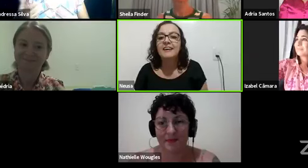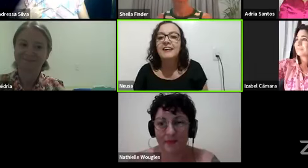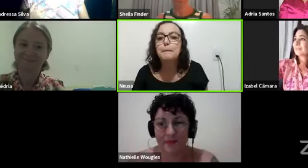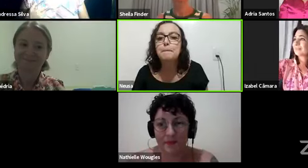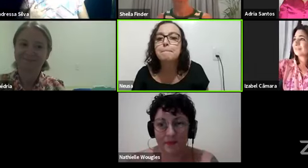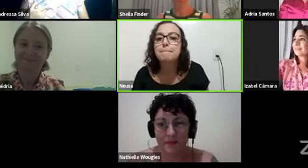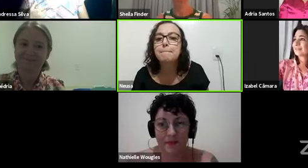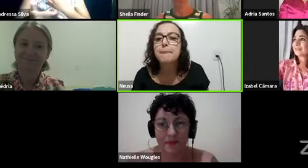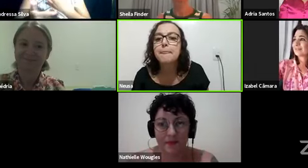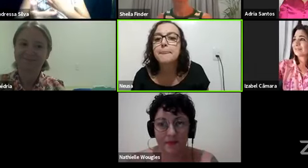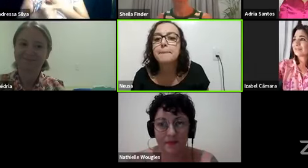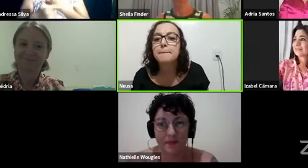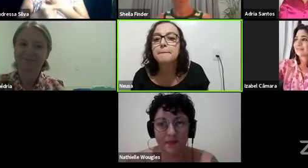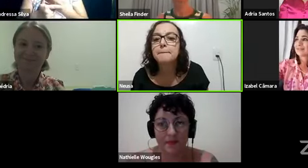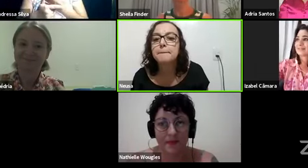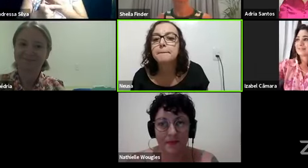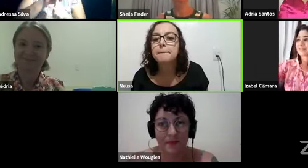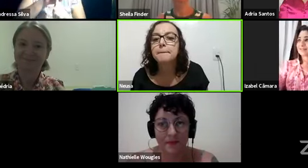Bem,